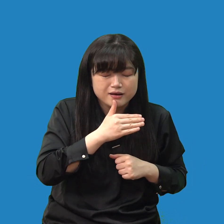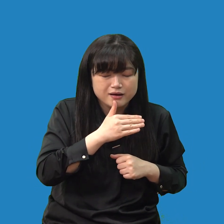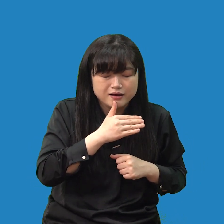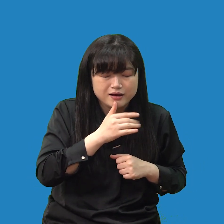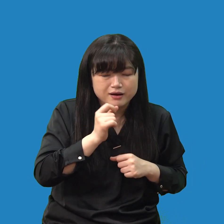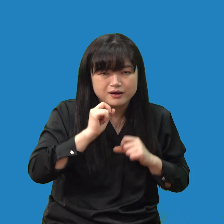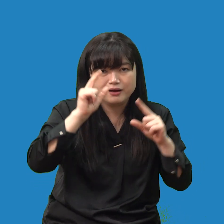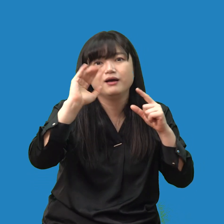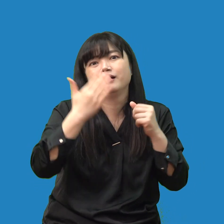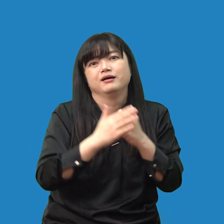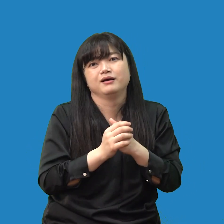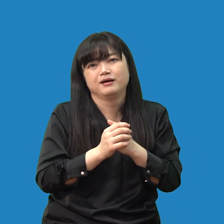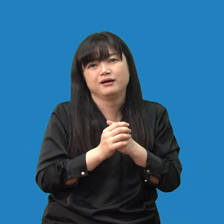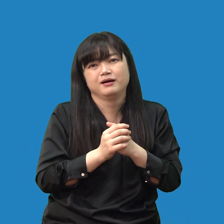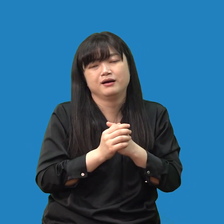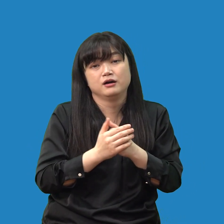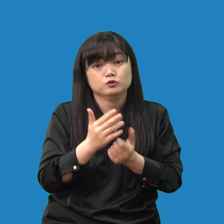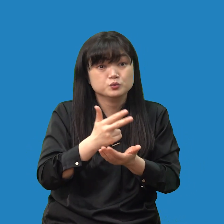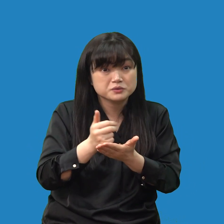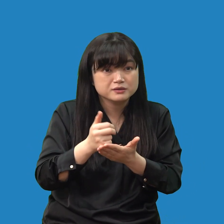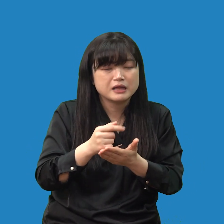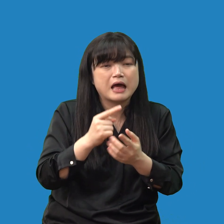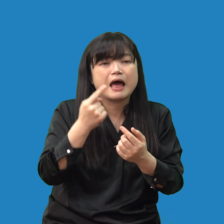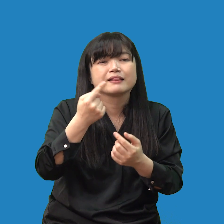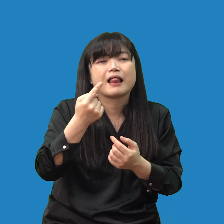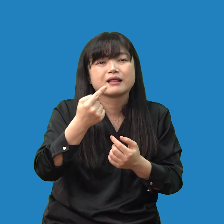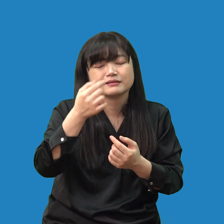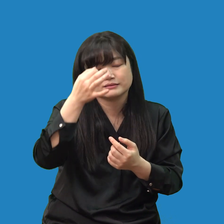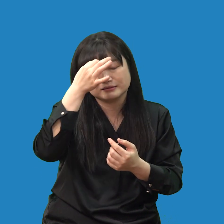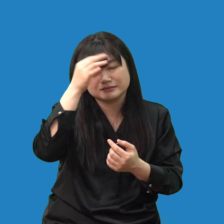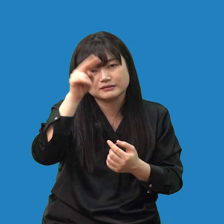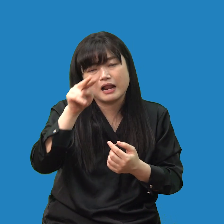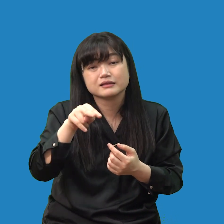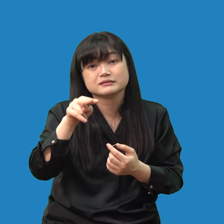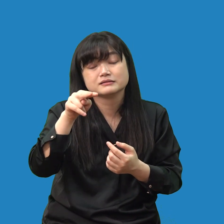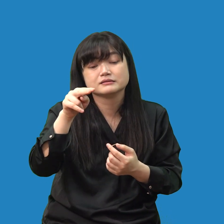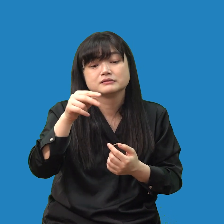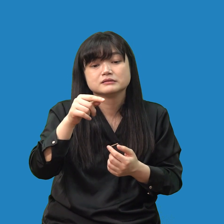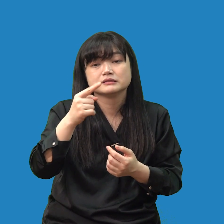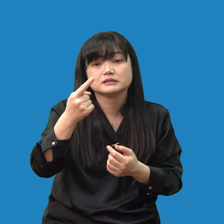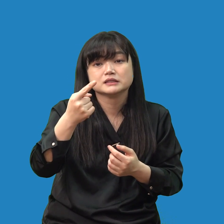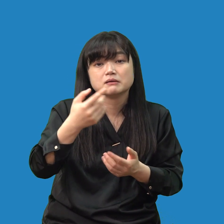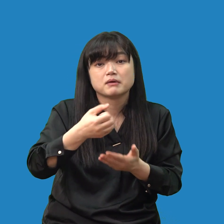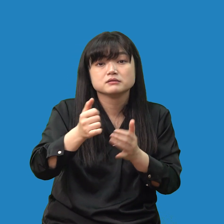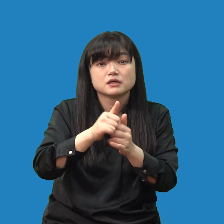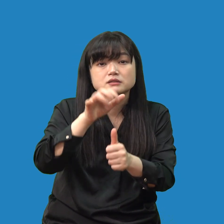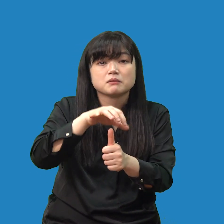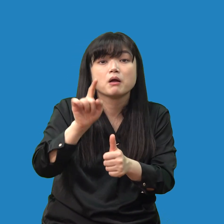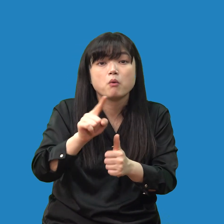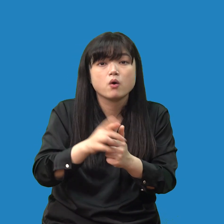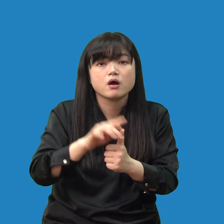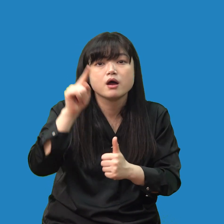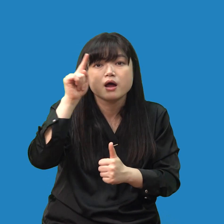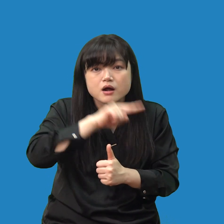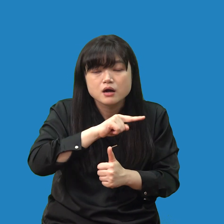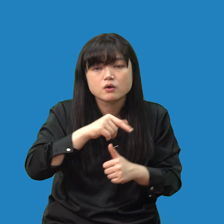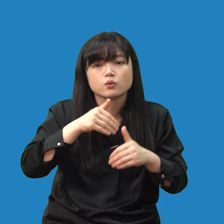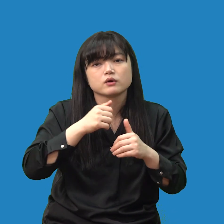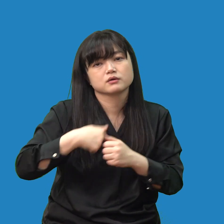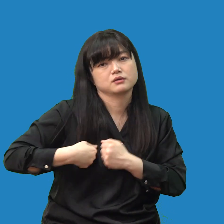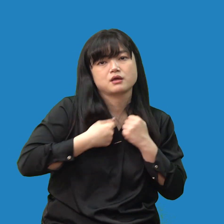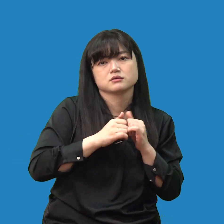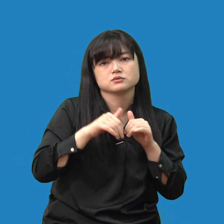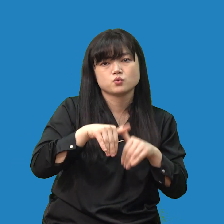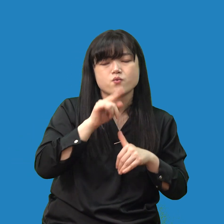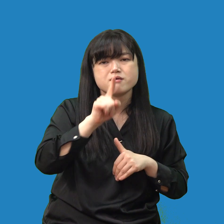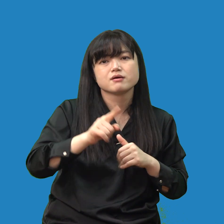고쳐먹습니다. 우리 주님께서는 1달란트 받은 종을 책망하실 때 뭐라고 하셨는가? 악하고 게으른